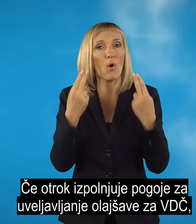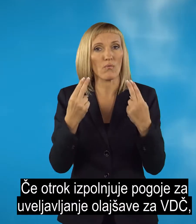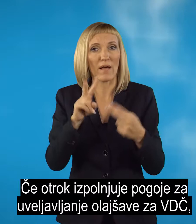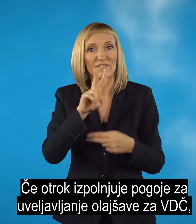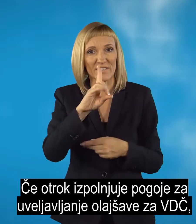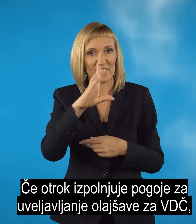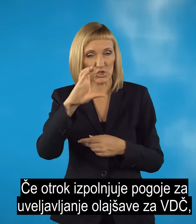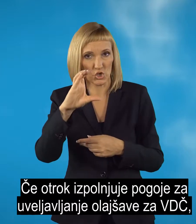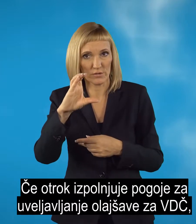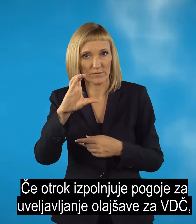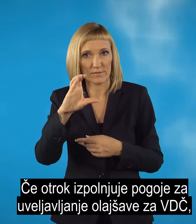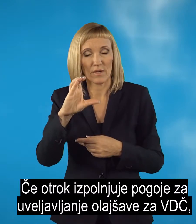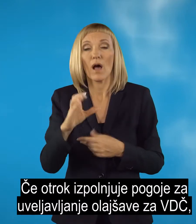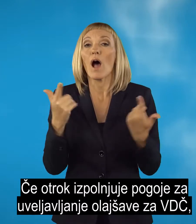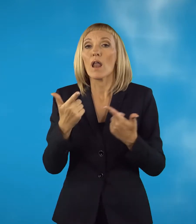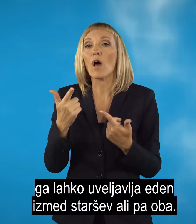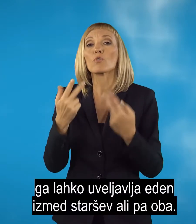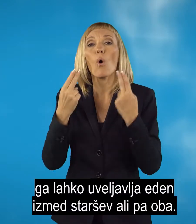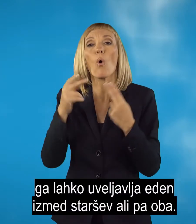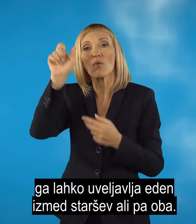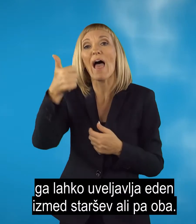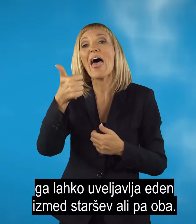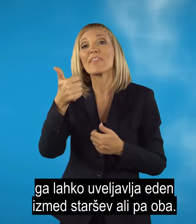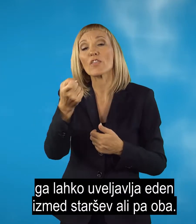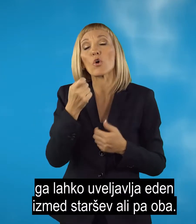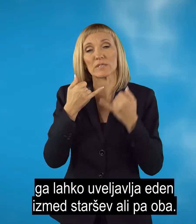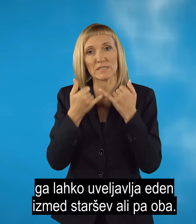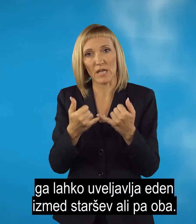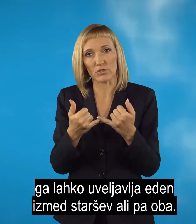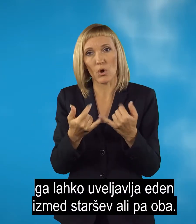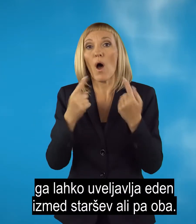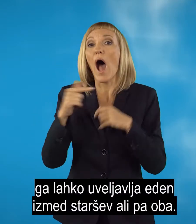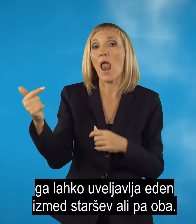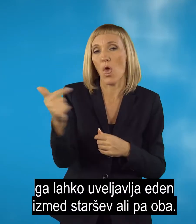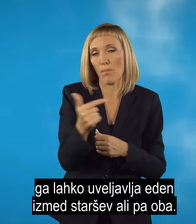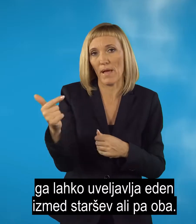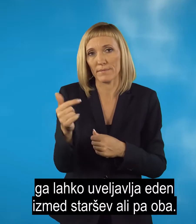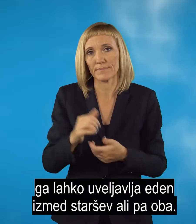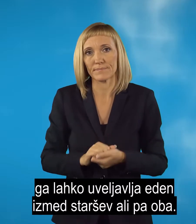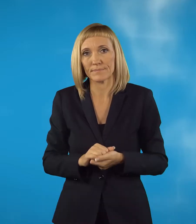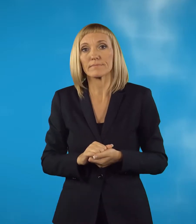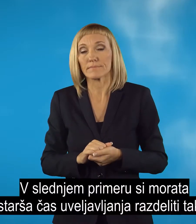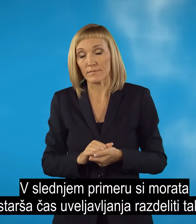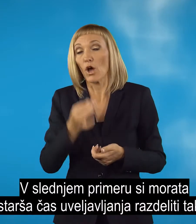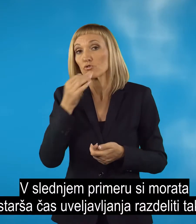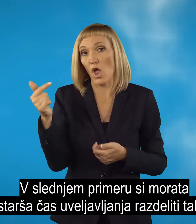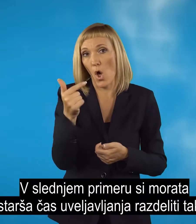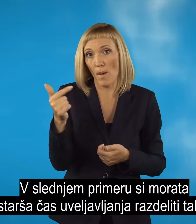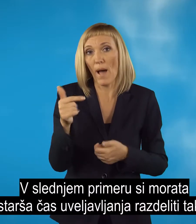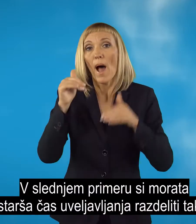uveljavljanje olajšave za VDČ, ga lahko uveljavlja eden izmed staršev ali pa oba. V slednjem primeru si morata